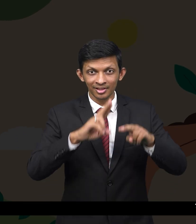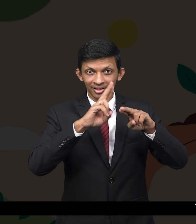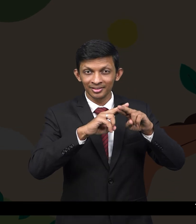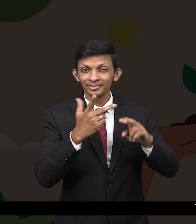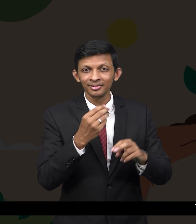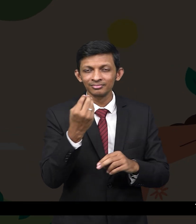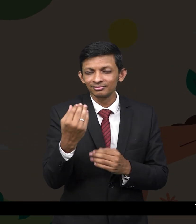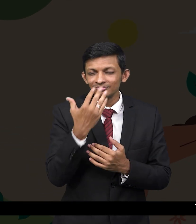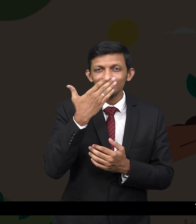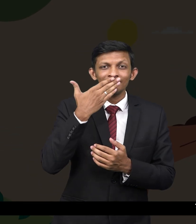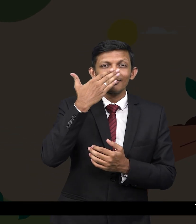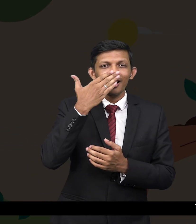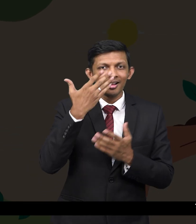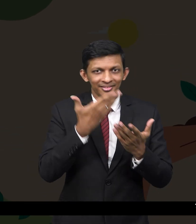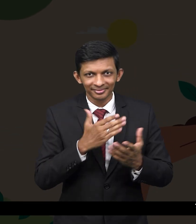खुशबू,